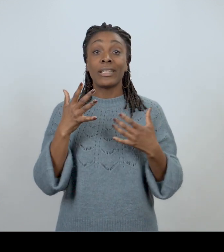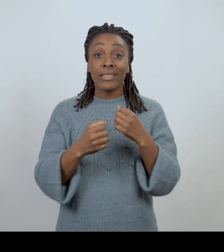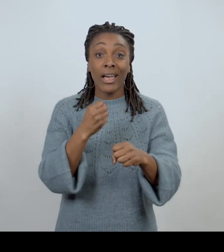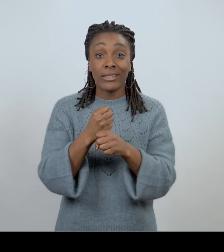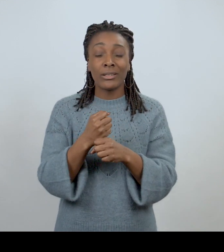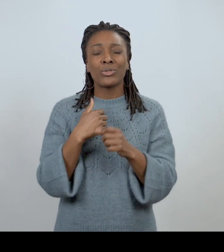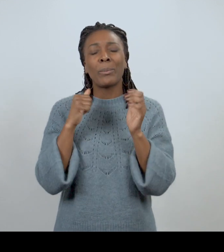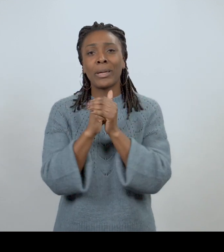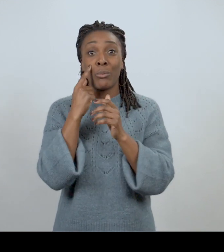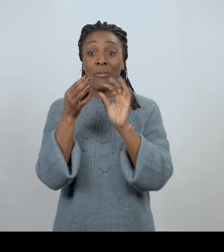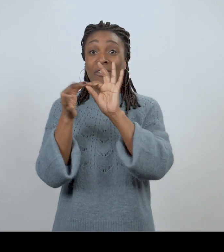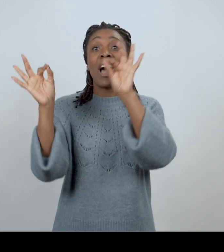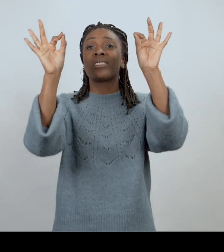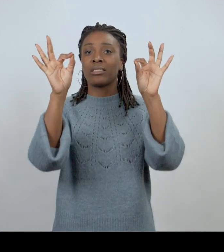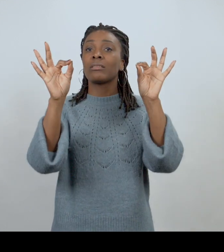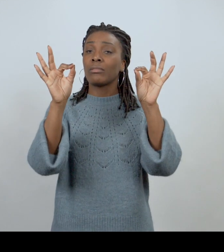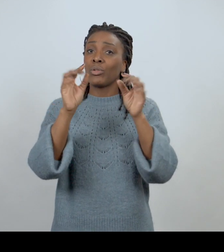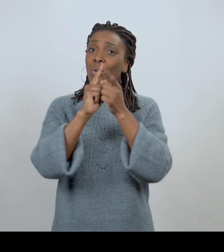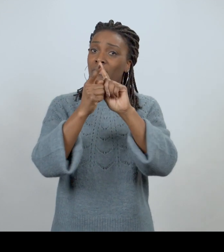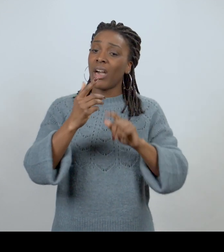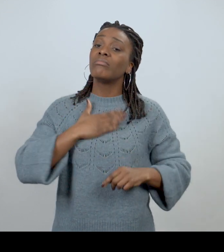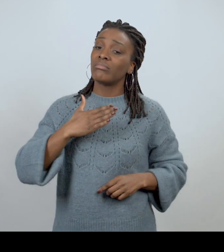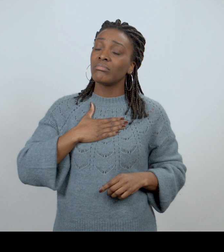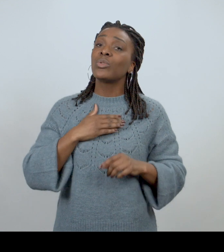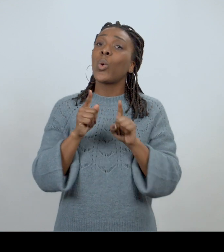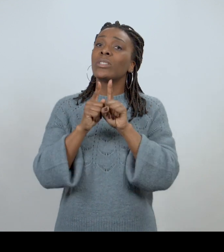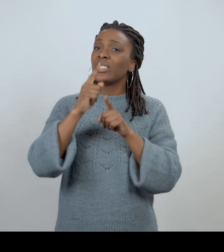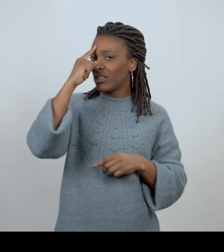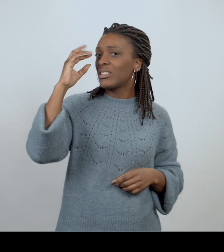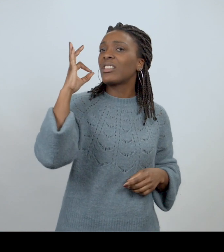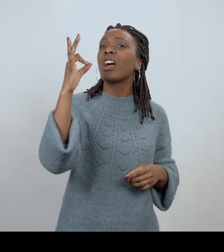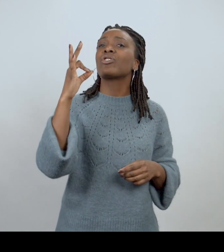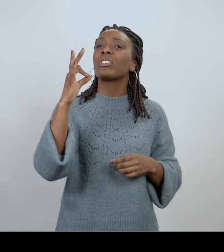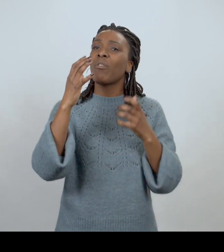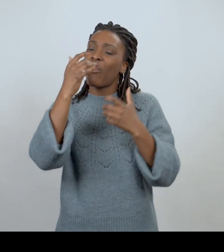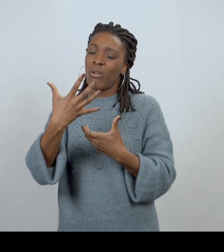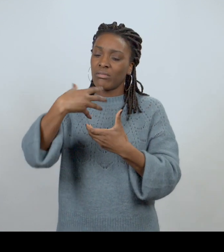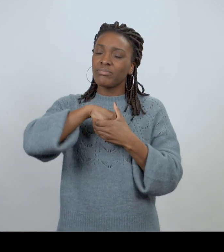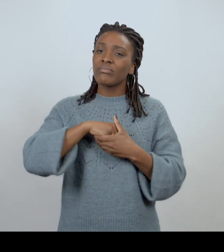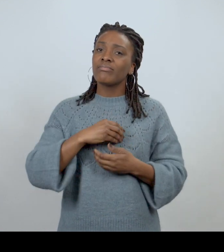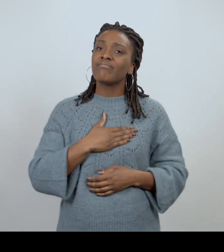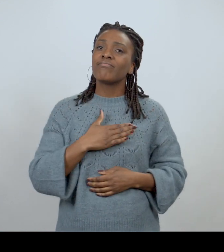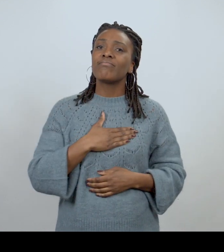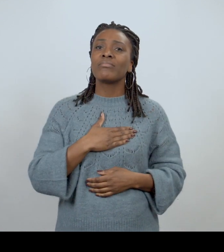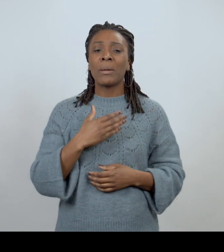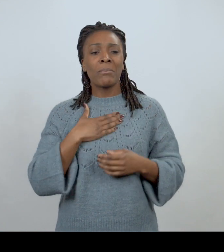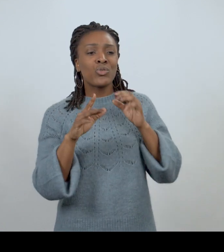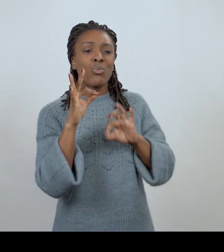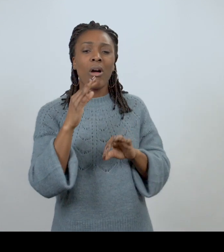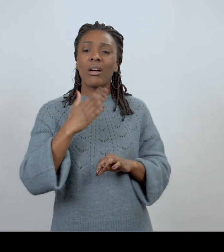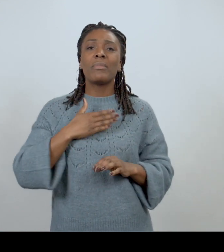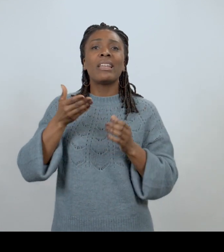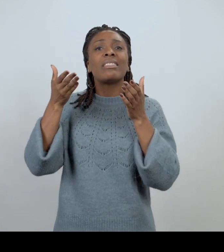cette phrase devienne un de mes crédeaux dans ma quête de sagesse. Que mes choix et mes